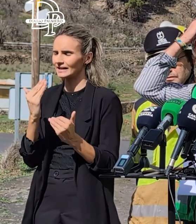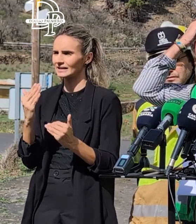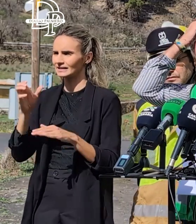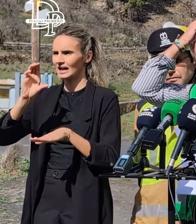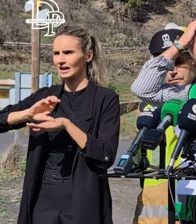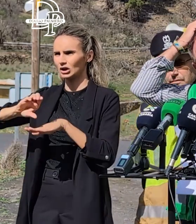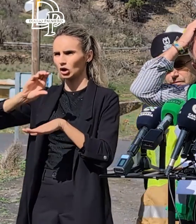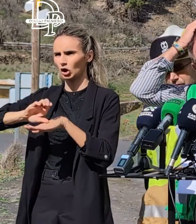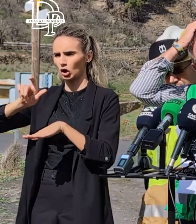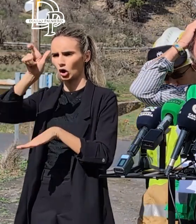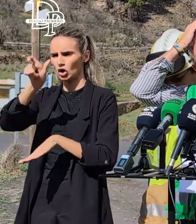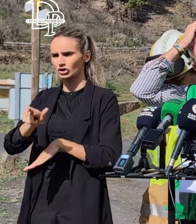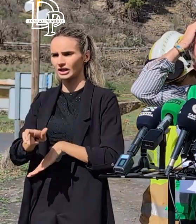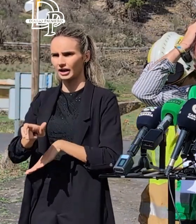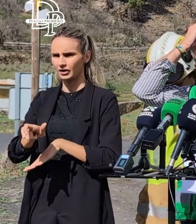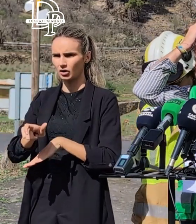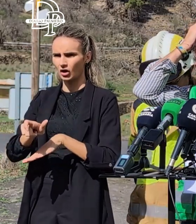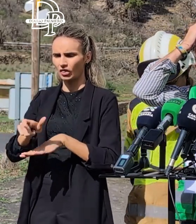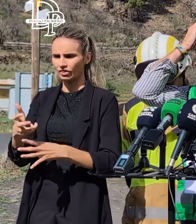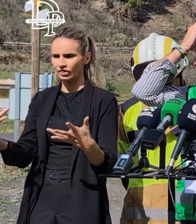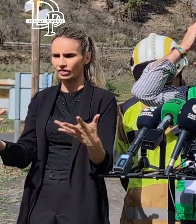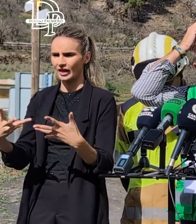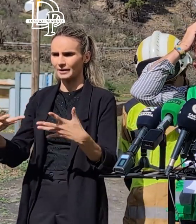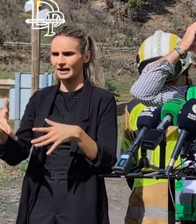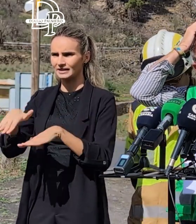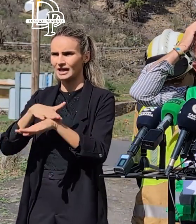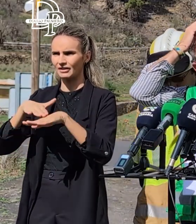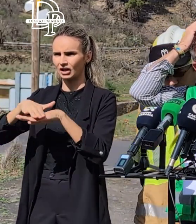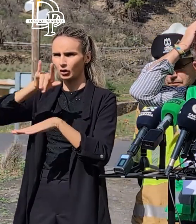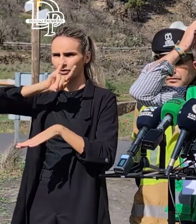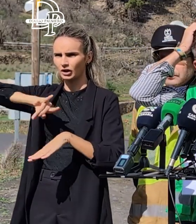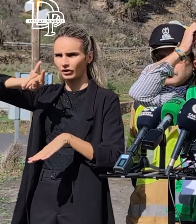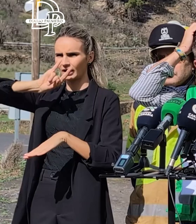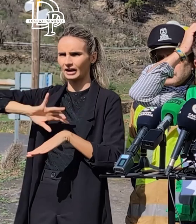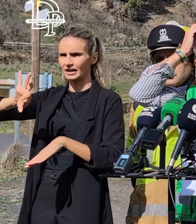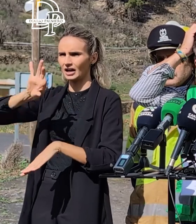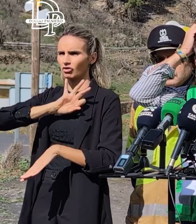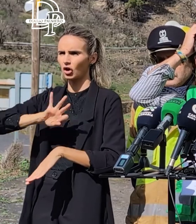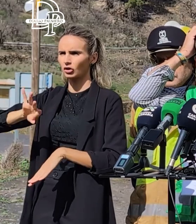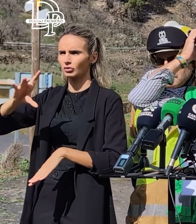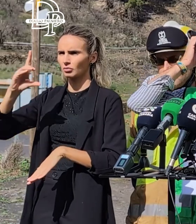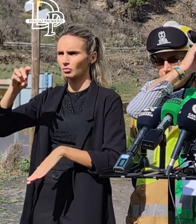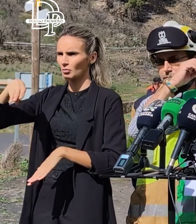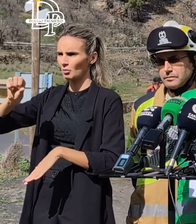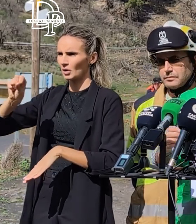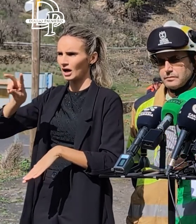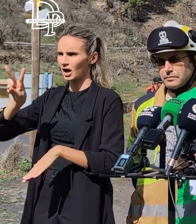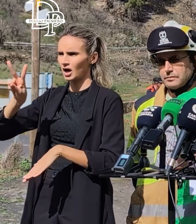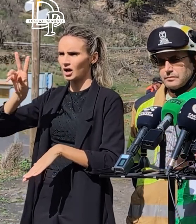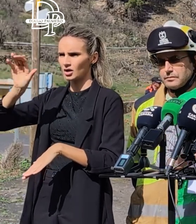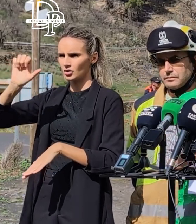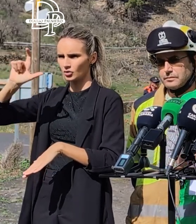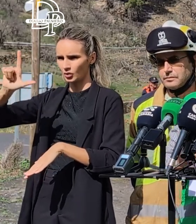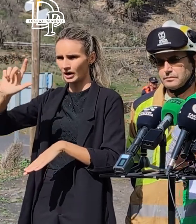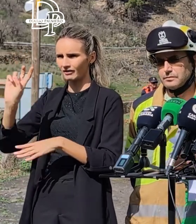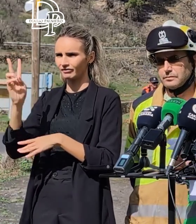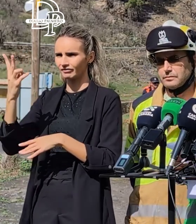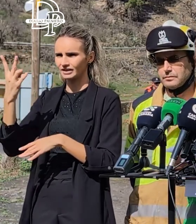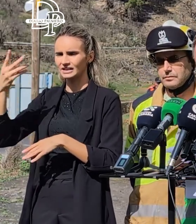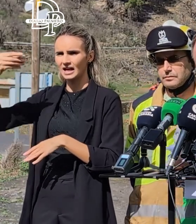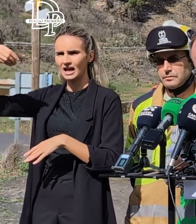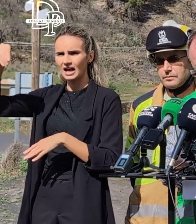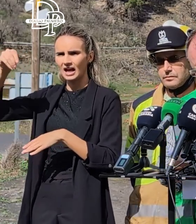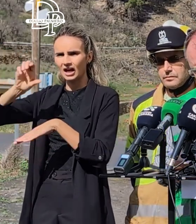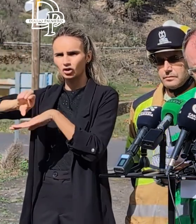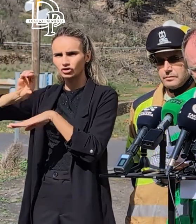consejero de Emergencias del Gobierno de Canarias, Manuel Miranda, el viceconsejero del mismo ramo,